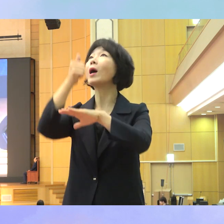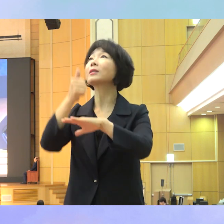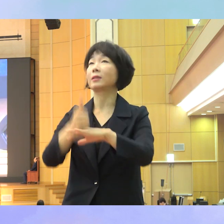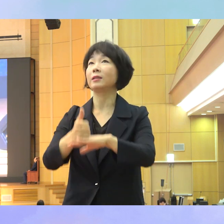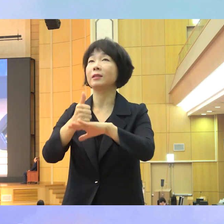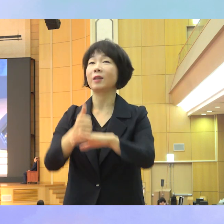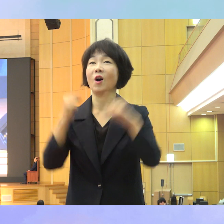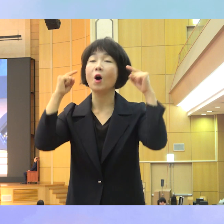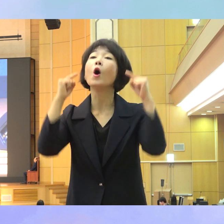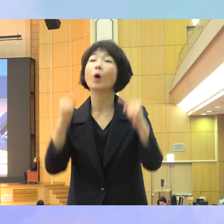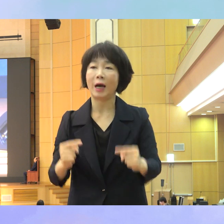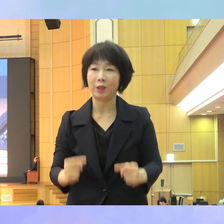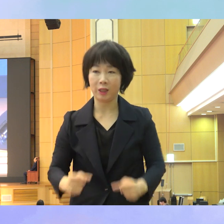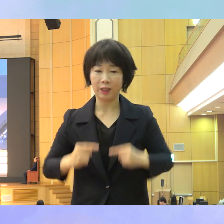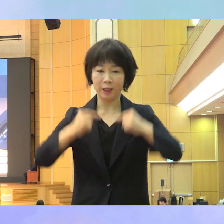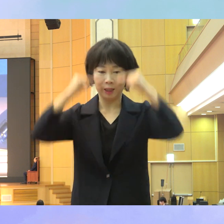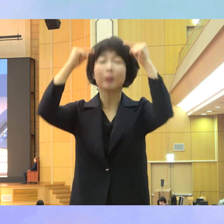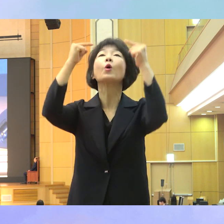영광의 왕